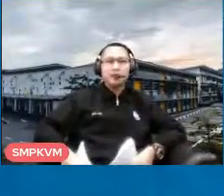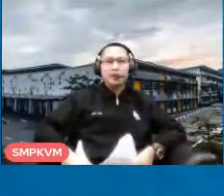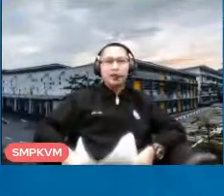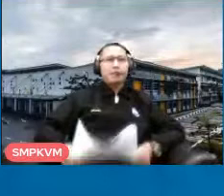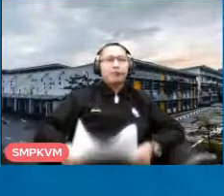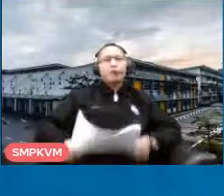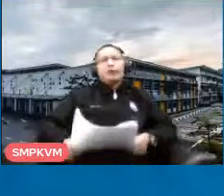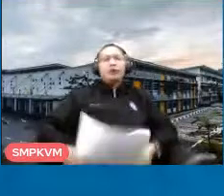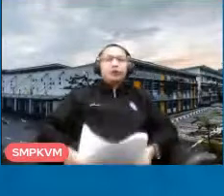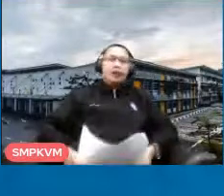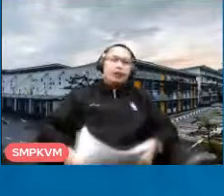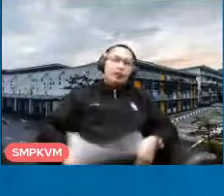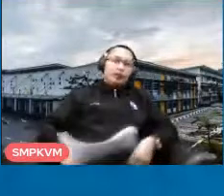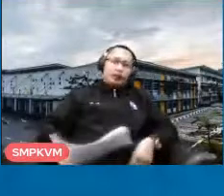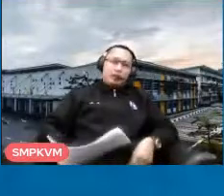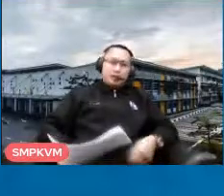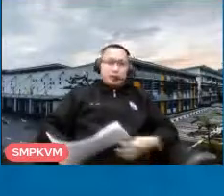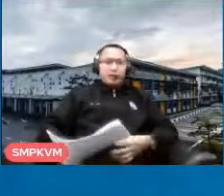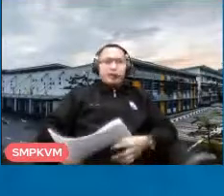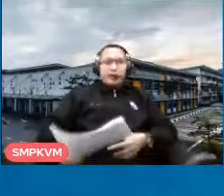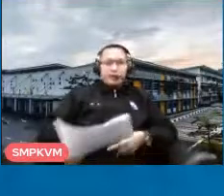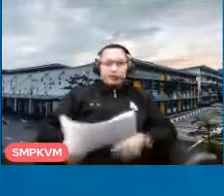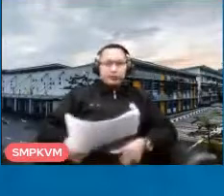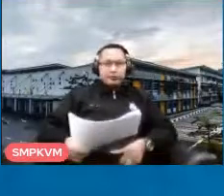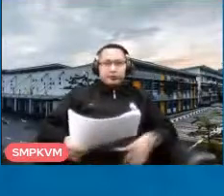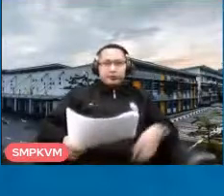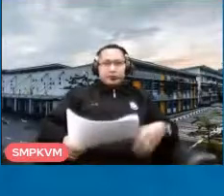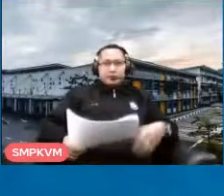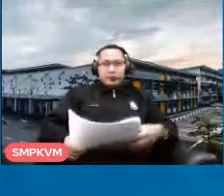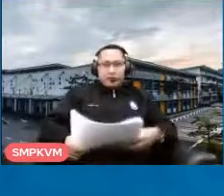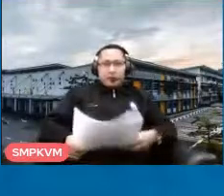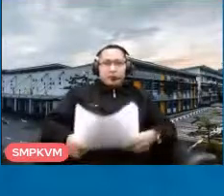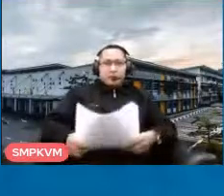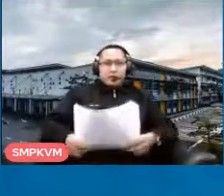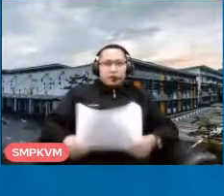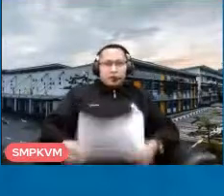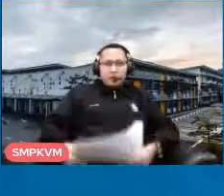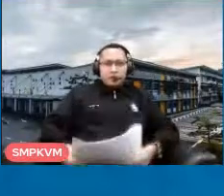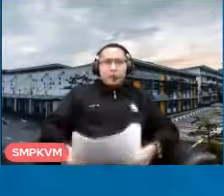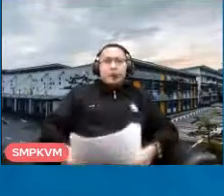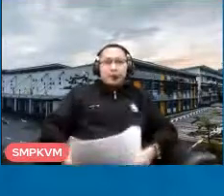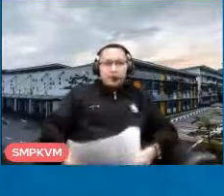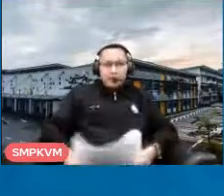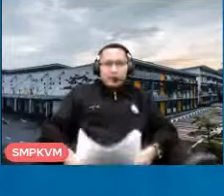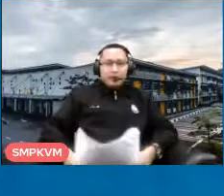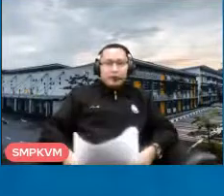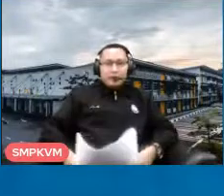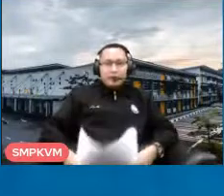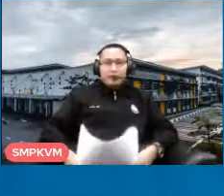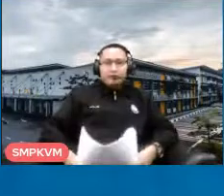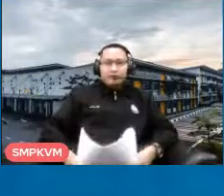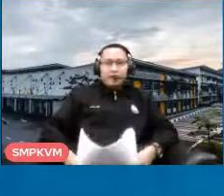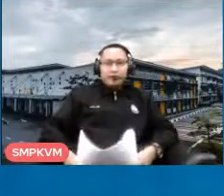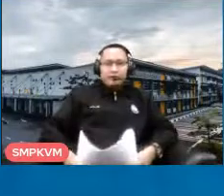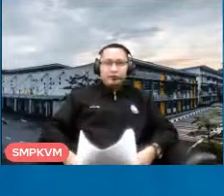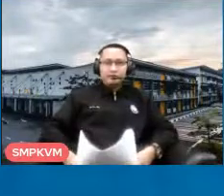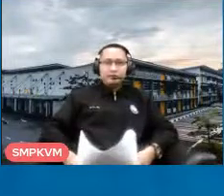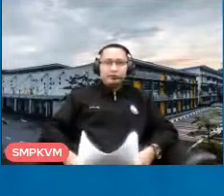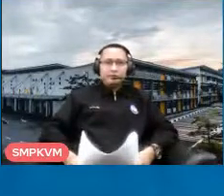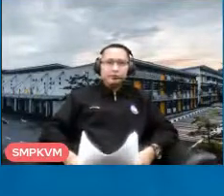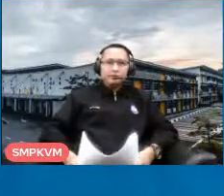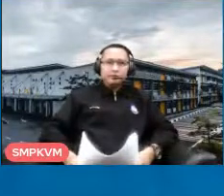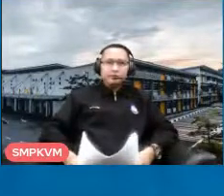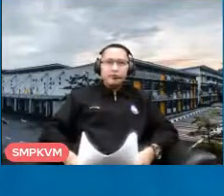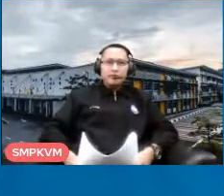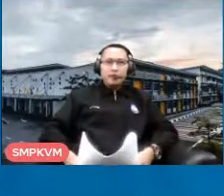hebat Raya ketiga tali leher necta ada juga atau nanya dipajaki lagi Oke next